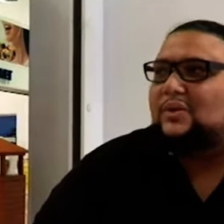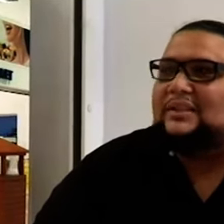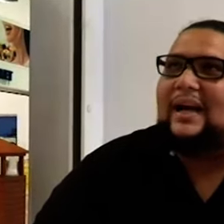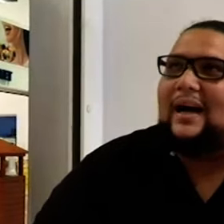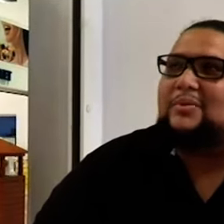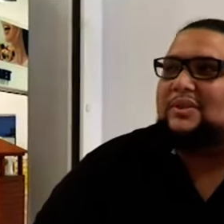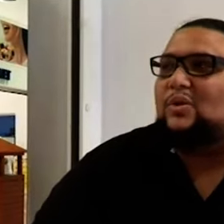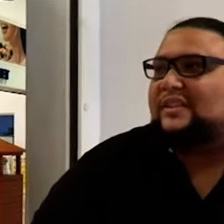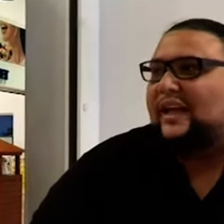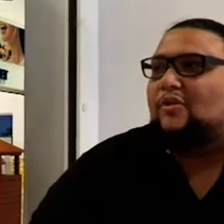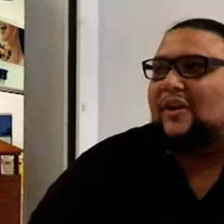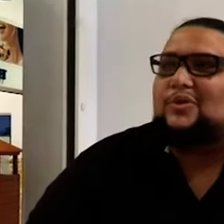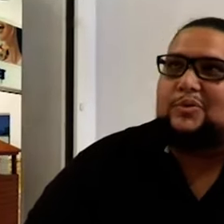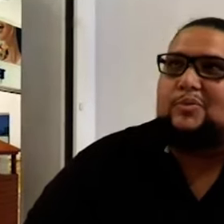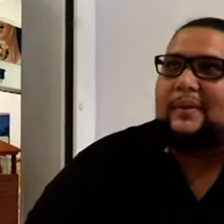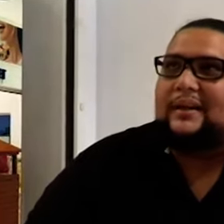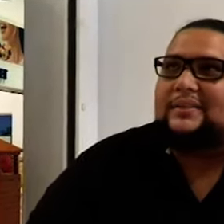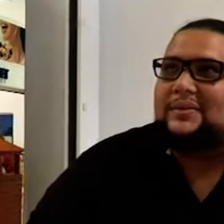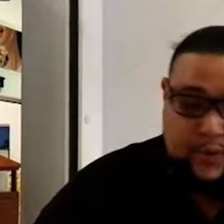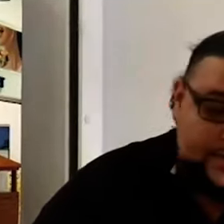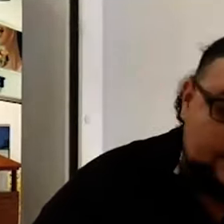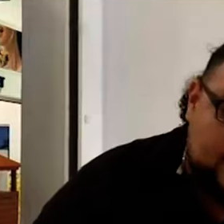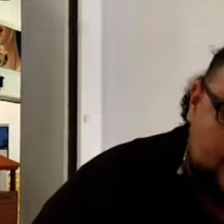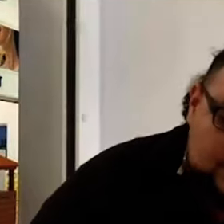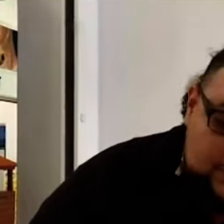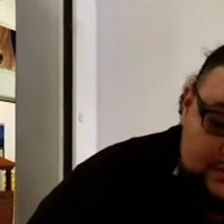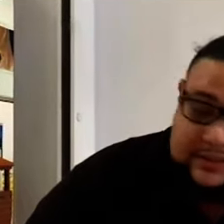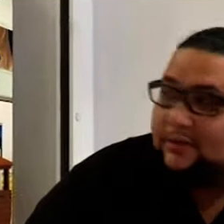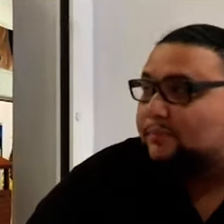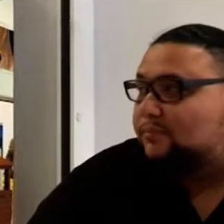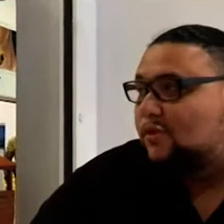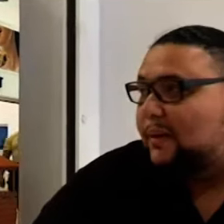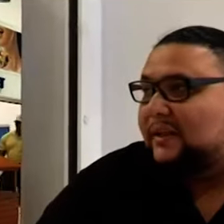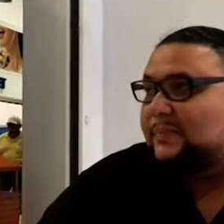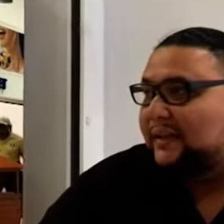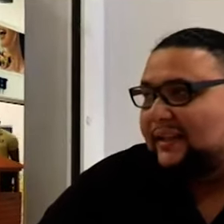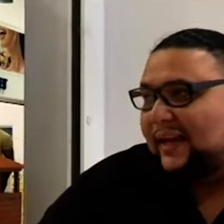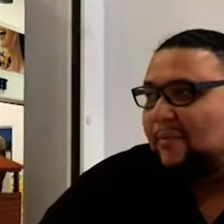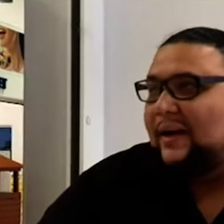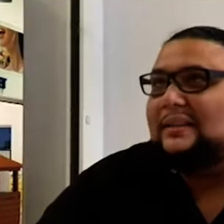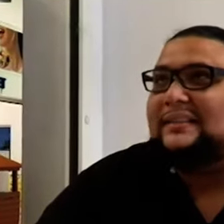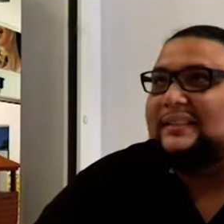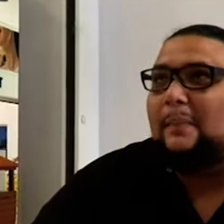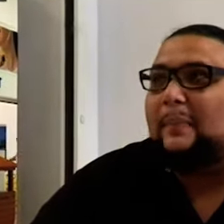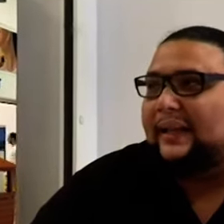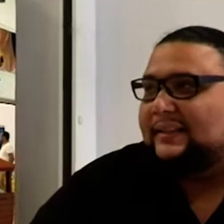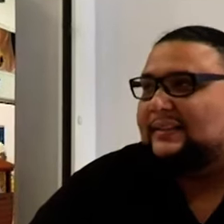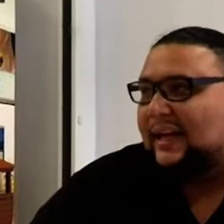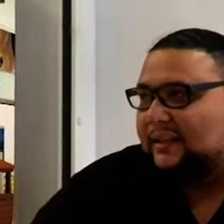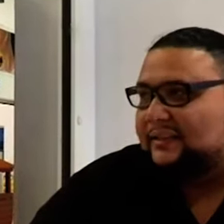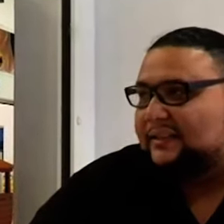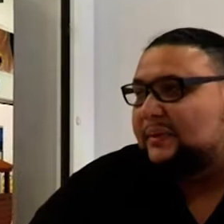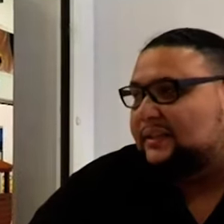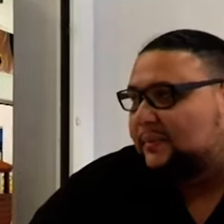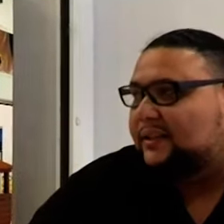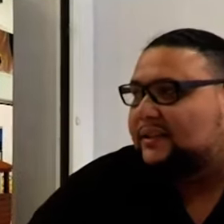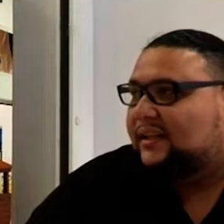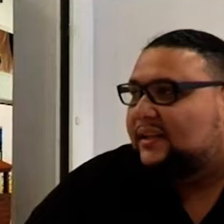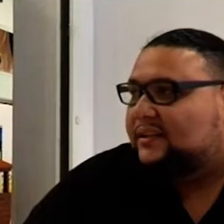Peut-être nous aussi considérer une autre façon pour nous préparer. Pour une date pareille, aujourd'hui, nous ne pouvons pas expecter un hypermarket si temps plein, sa quantité,